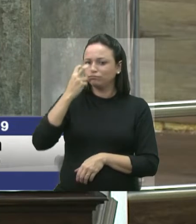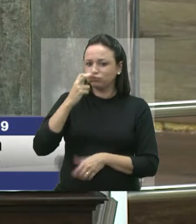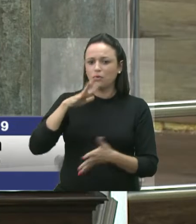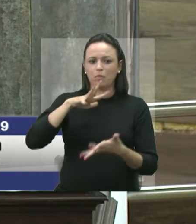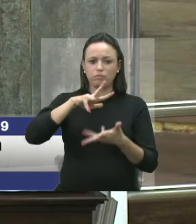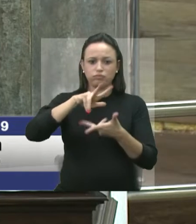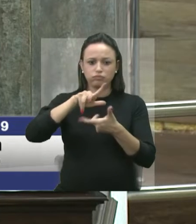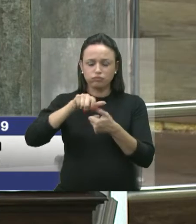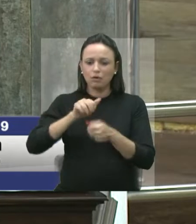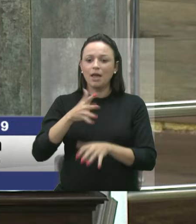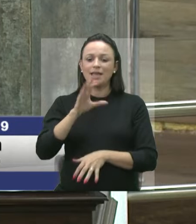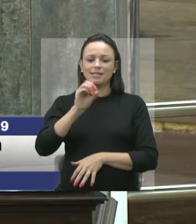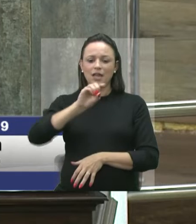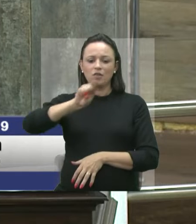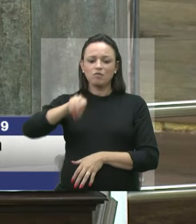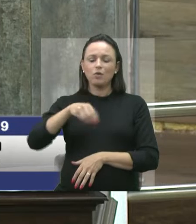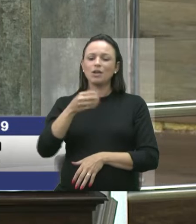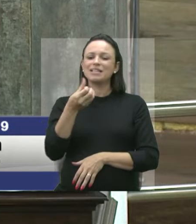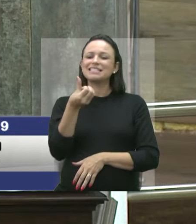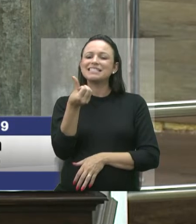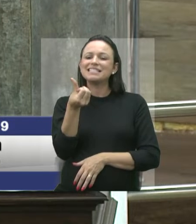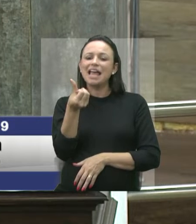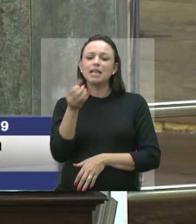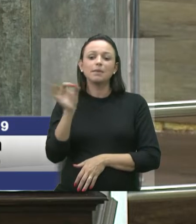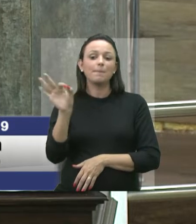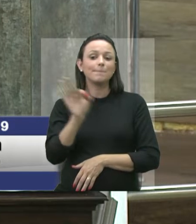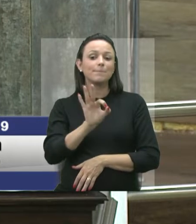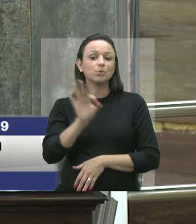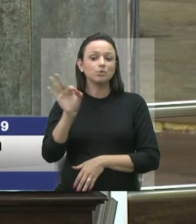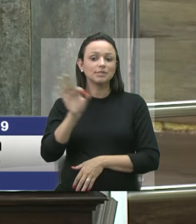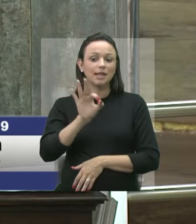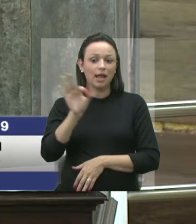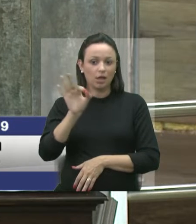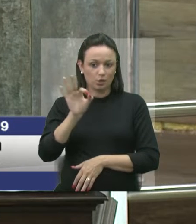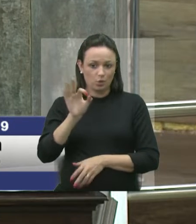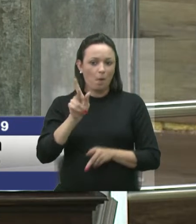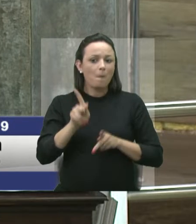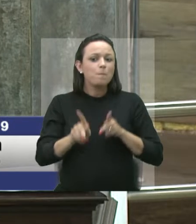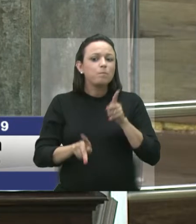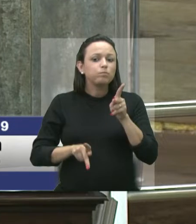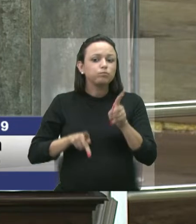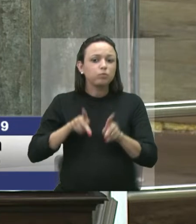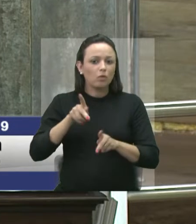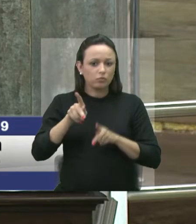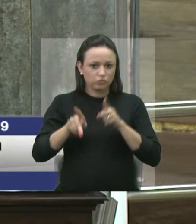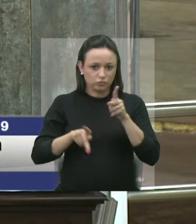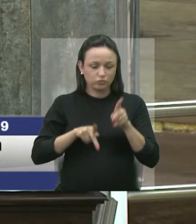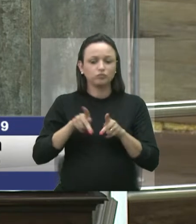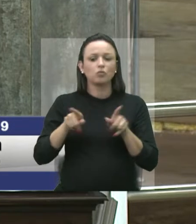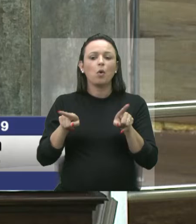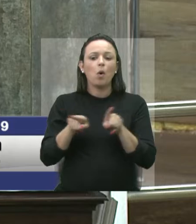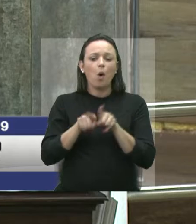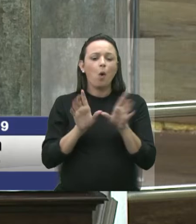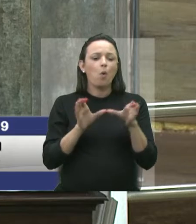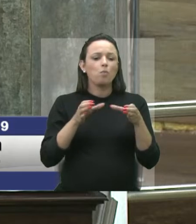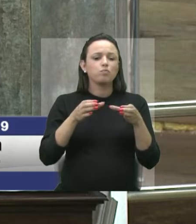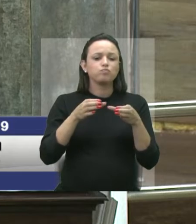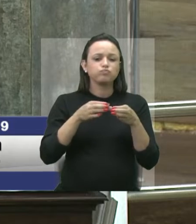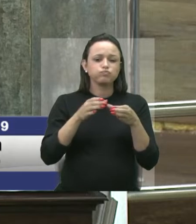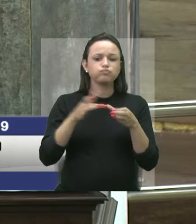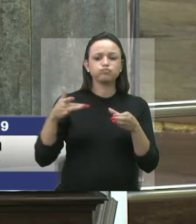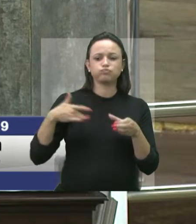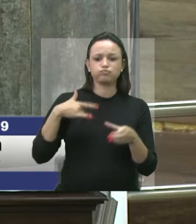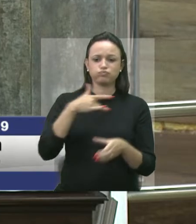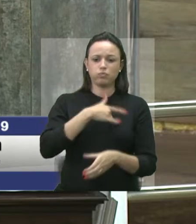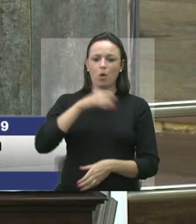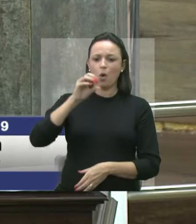aproximadamente 0,6% da população, de acordo com a Organização Mundial de Saúde,